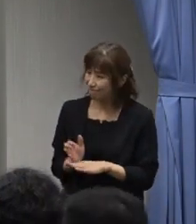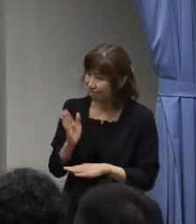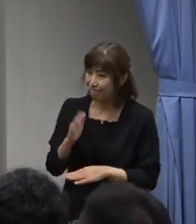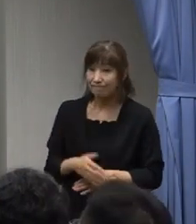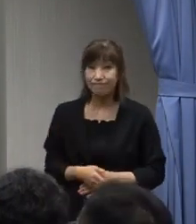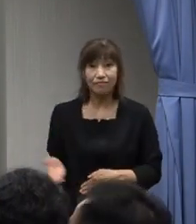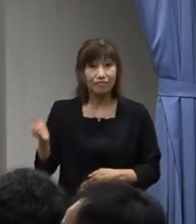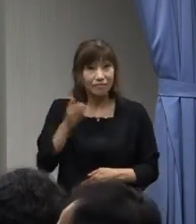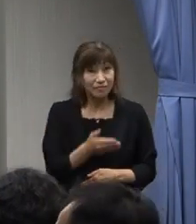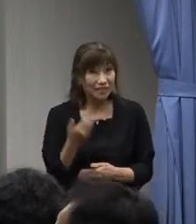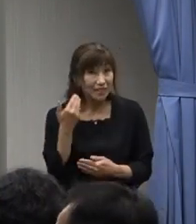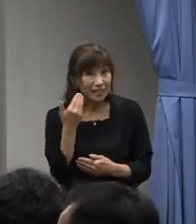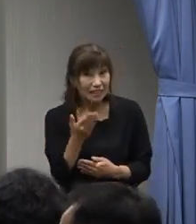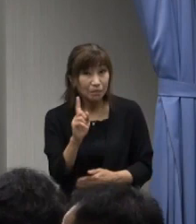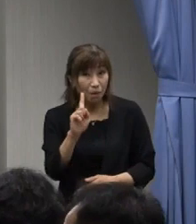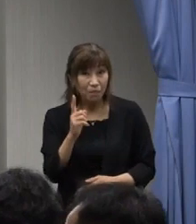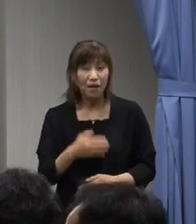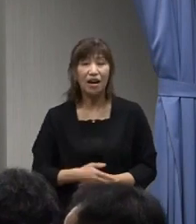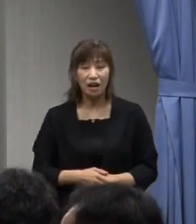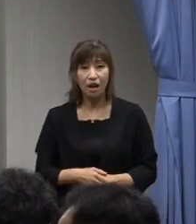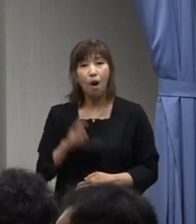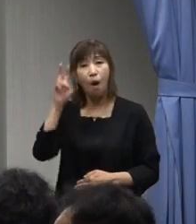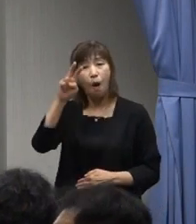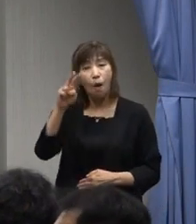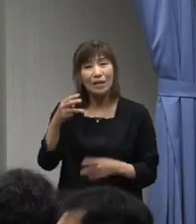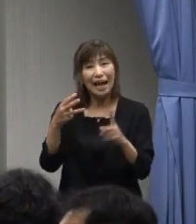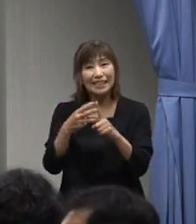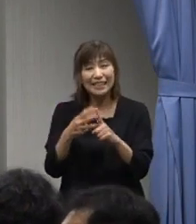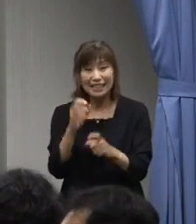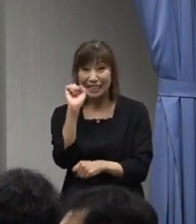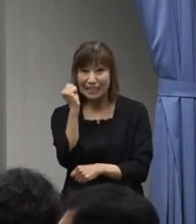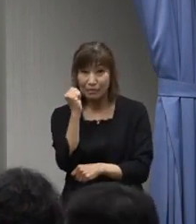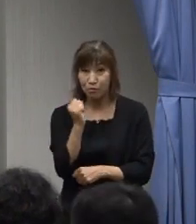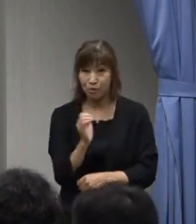次のご質問は大阪日新聞さん。